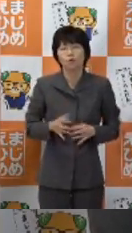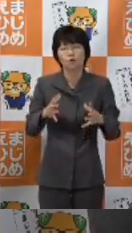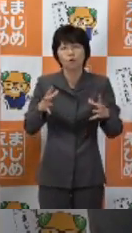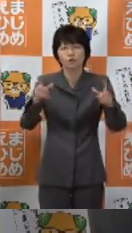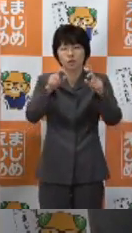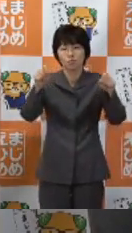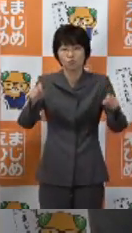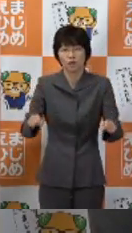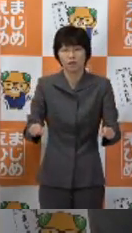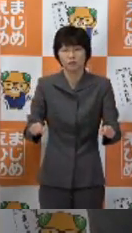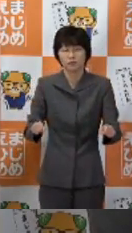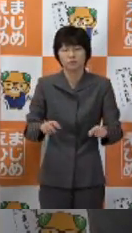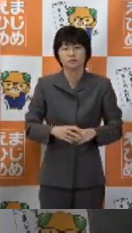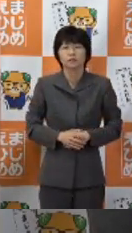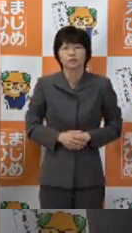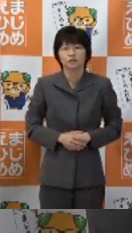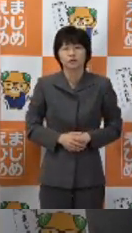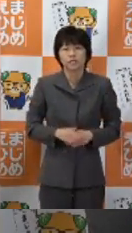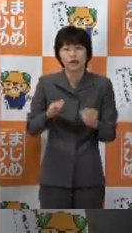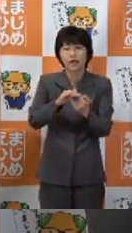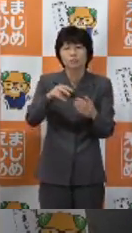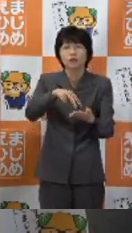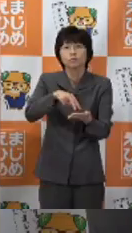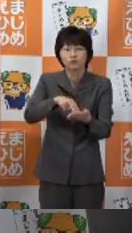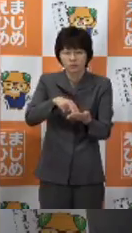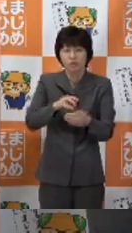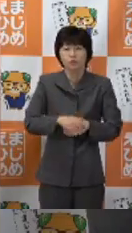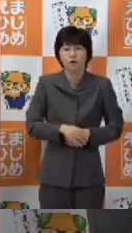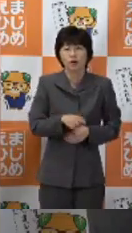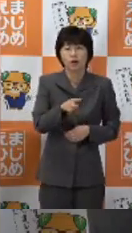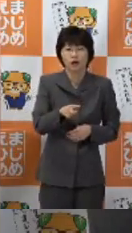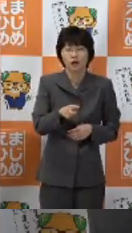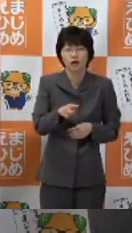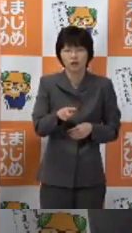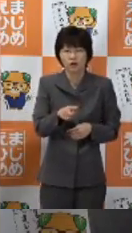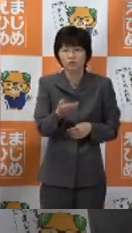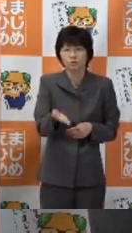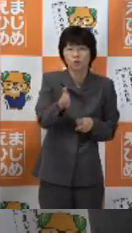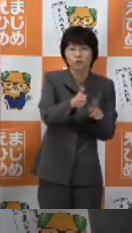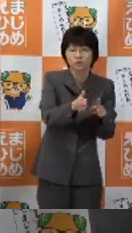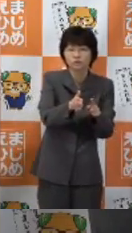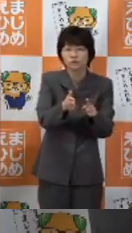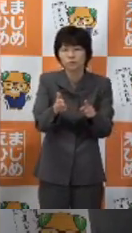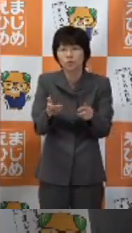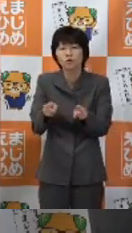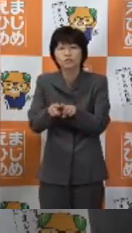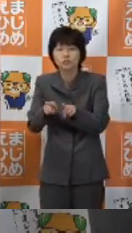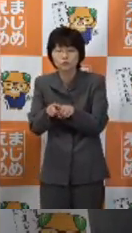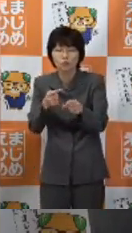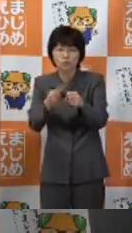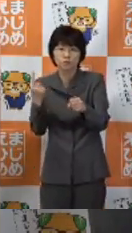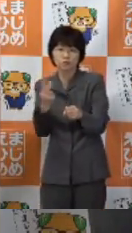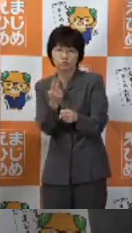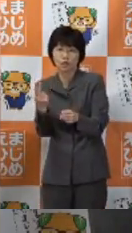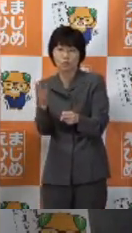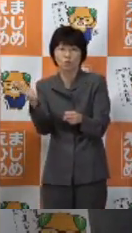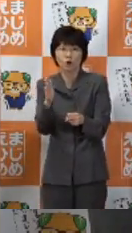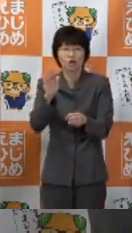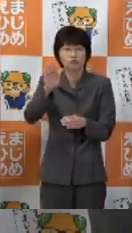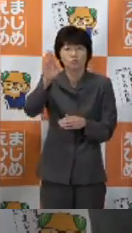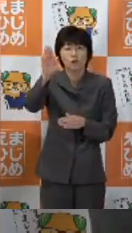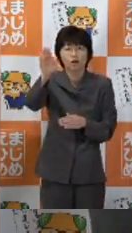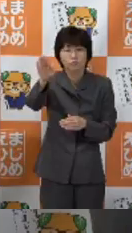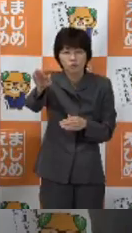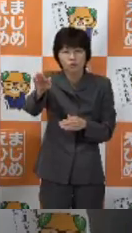でございますこれも大きな問題でございまして恩恵では中期スポーツを増設の